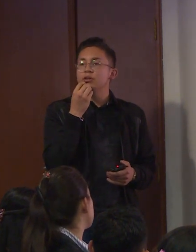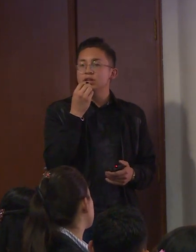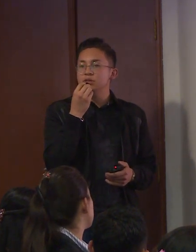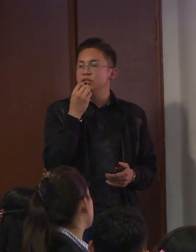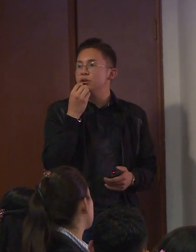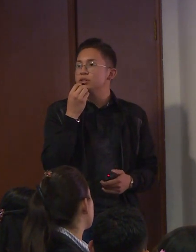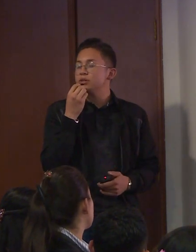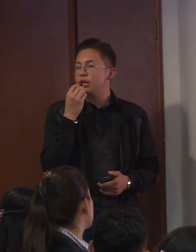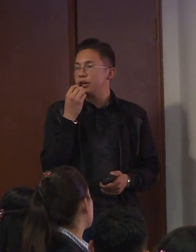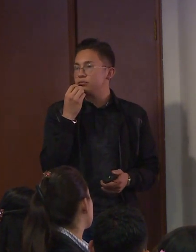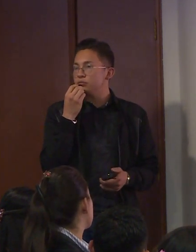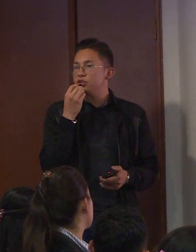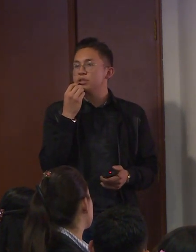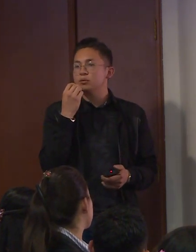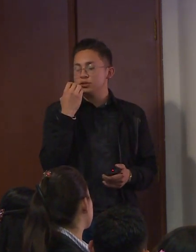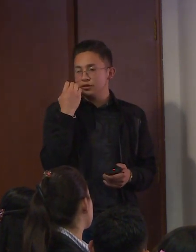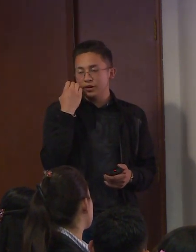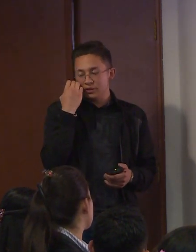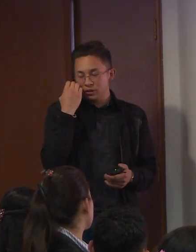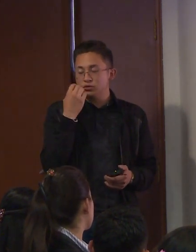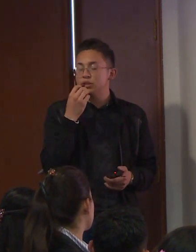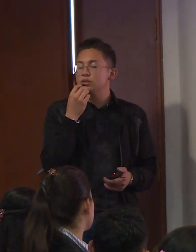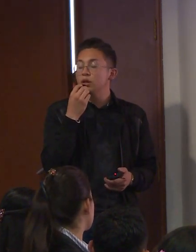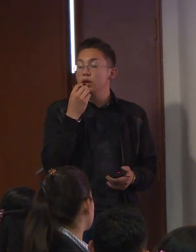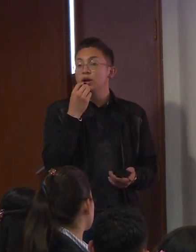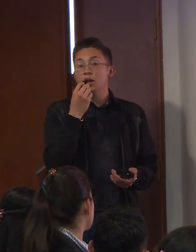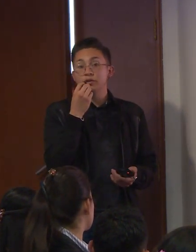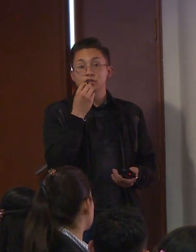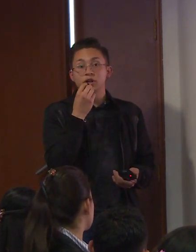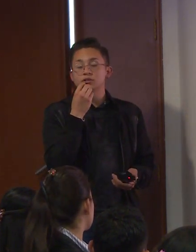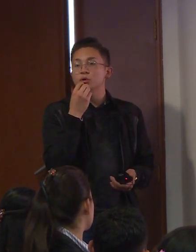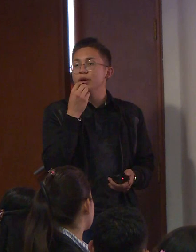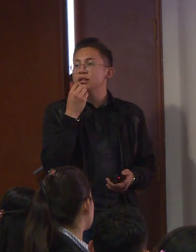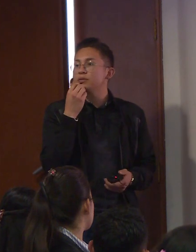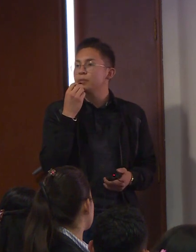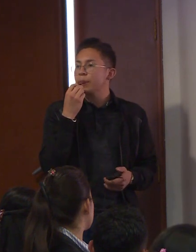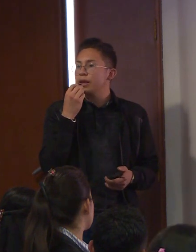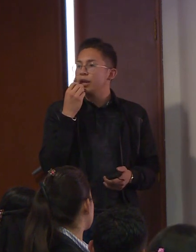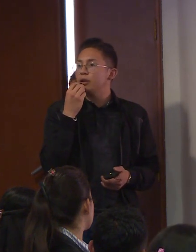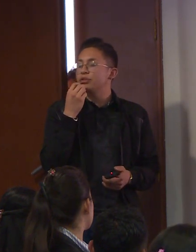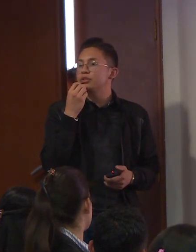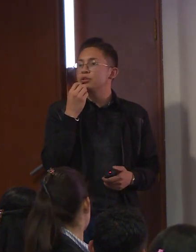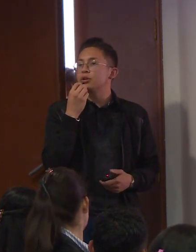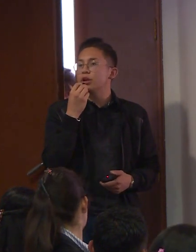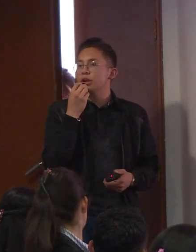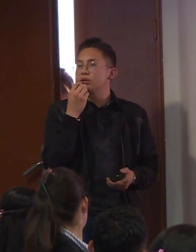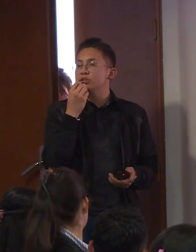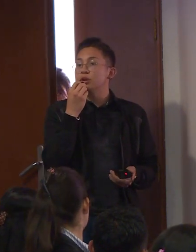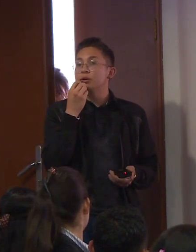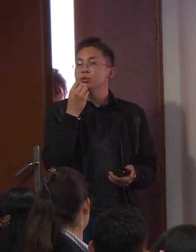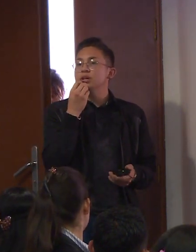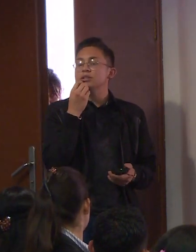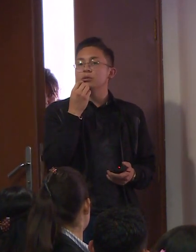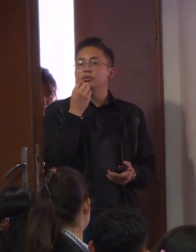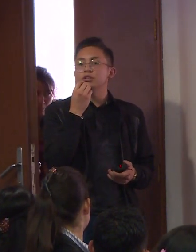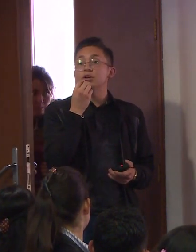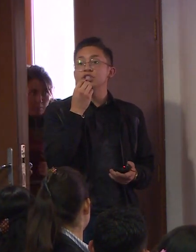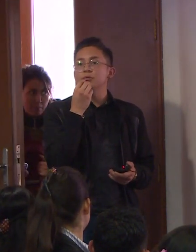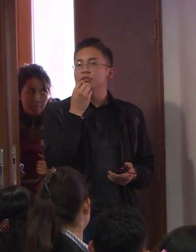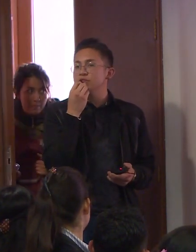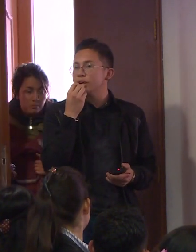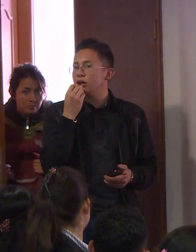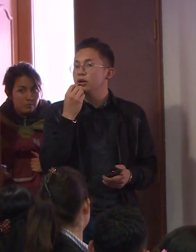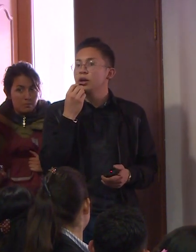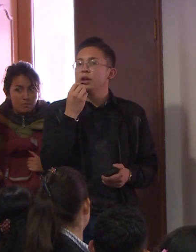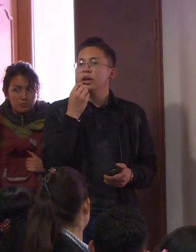pues mirar otras dimensiones. Nos basamos en diferentes autores, la profesora Rocío Pérez, el profesor Gonzalo Bermúdez, el profesor